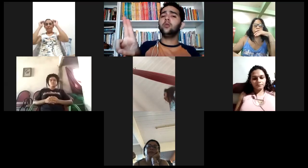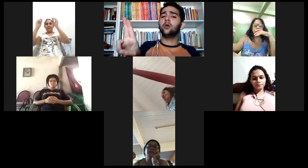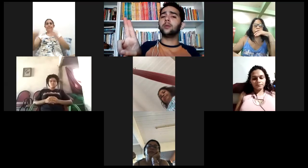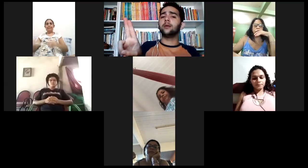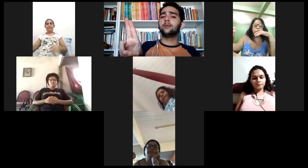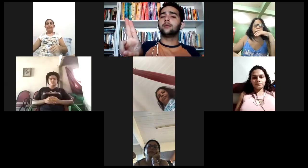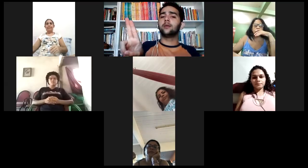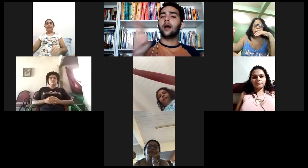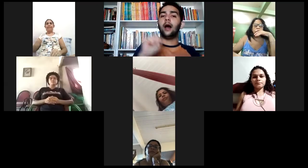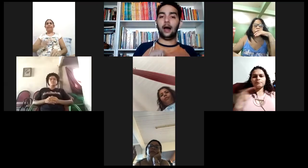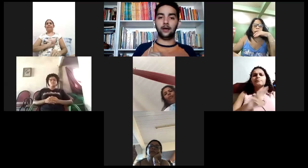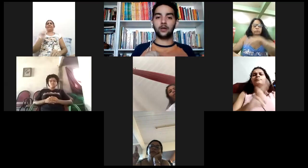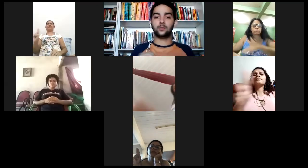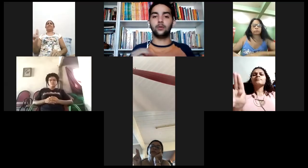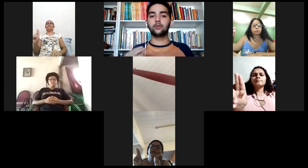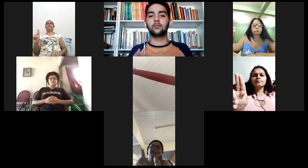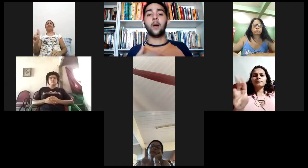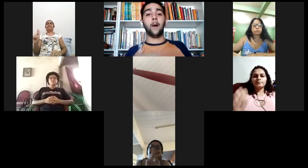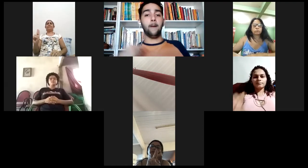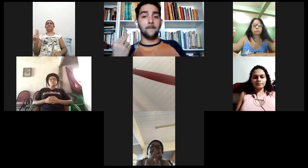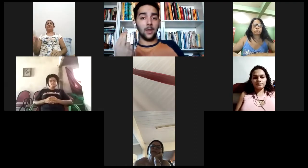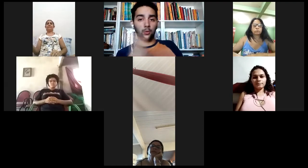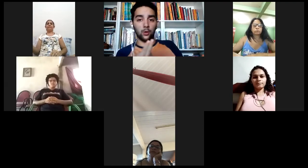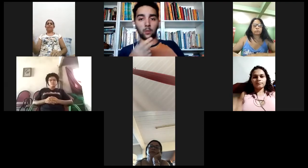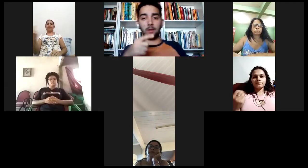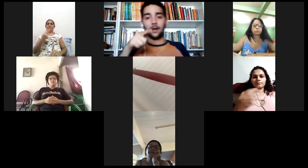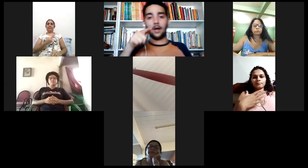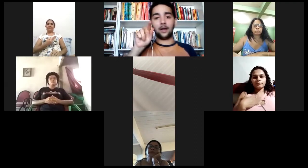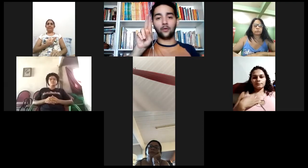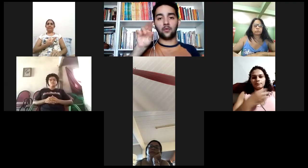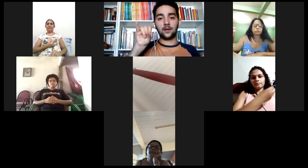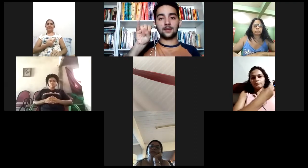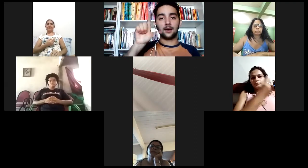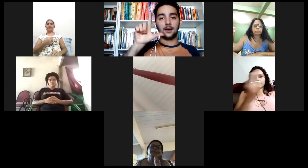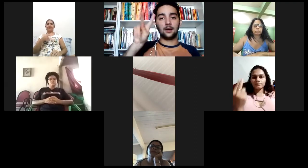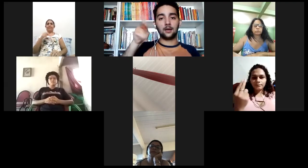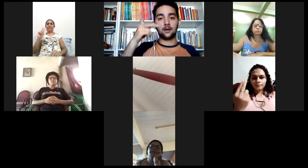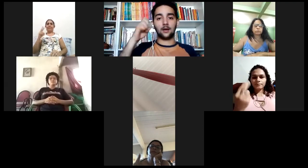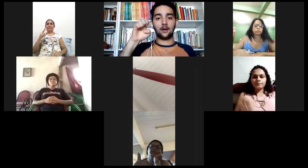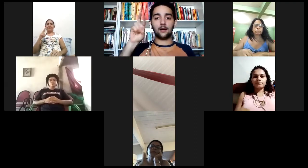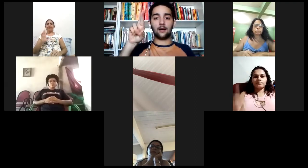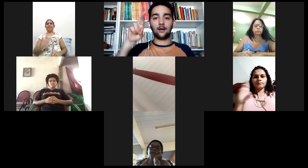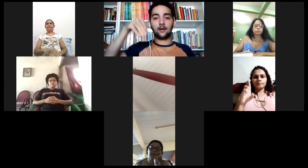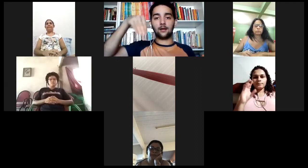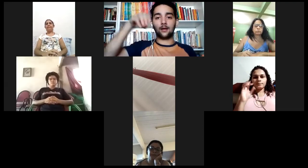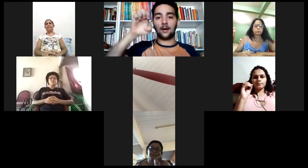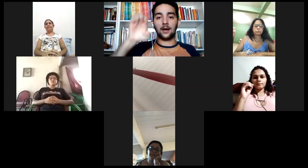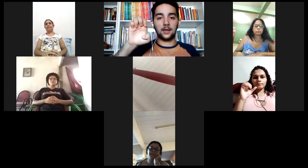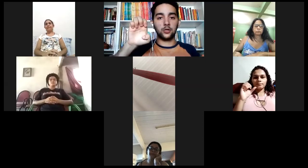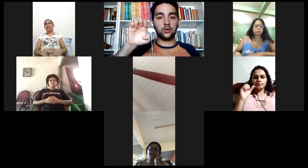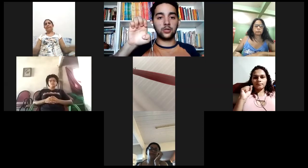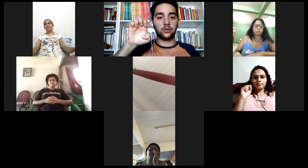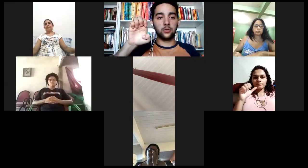Seu nome? Aí eu respondo. Meu nome? Aí eu vou fazer